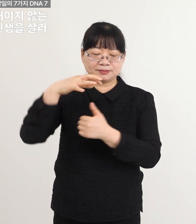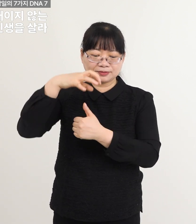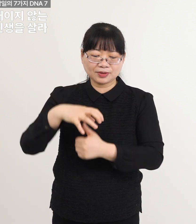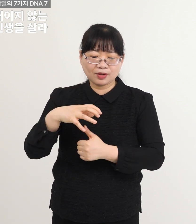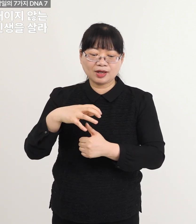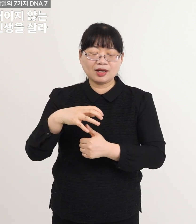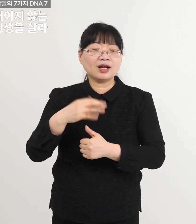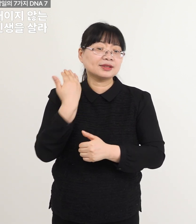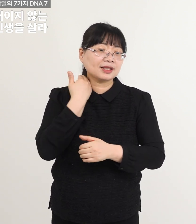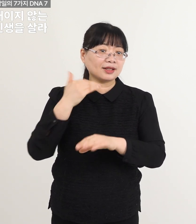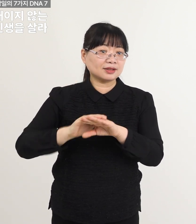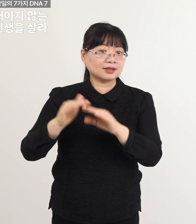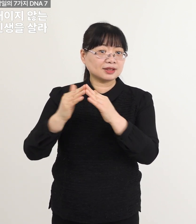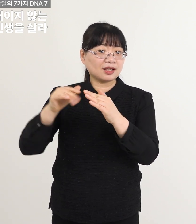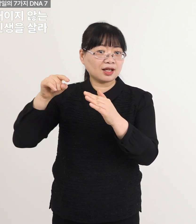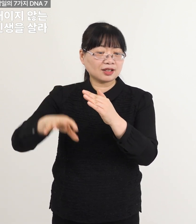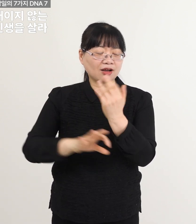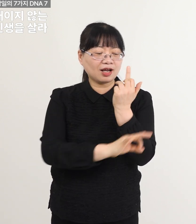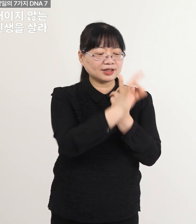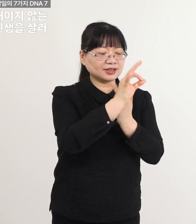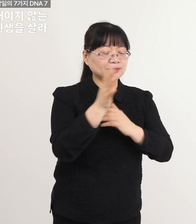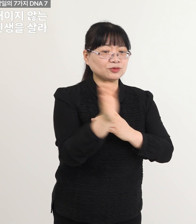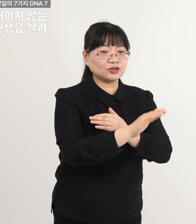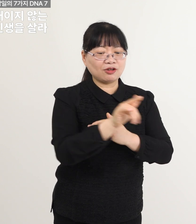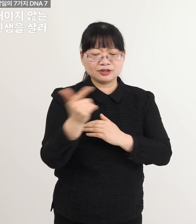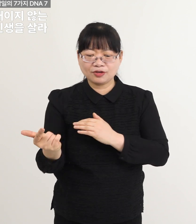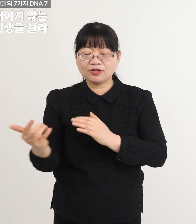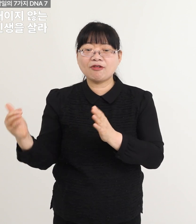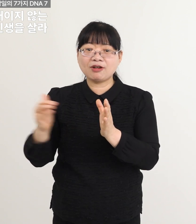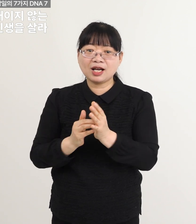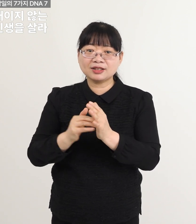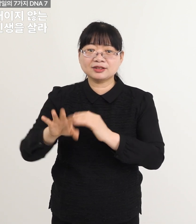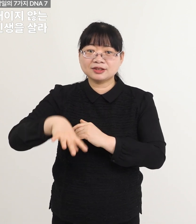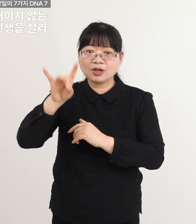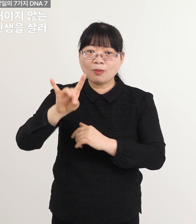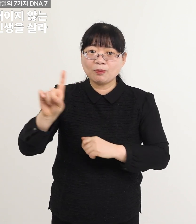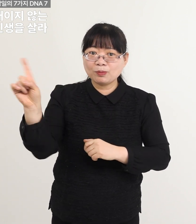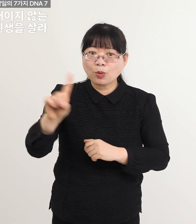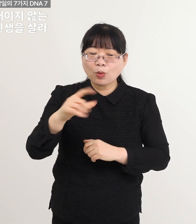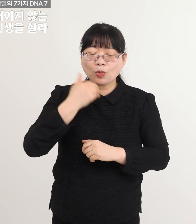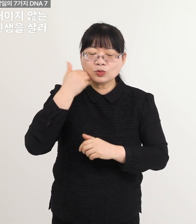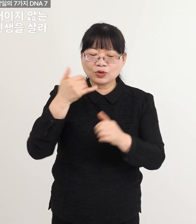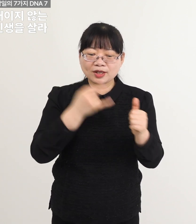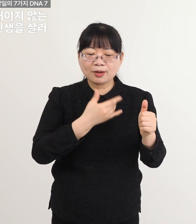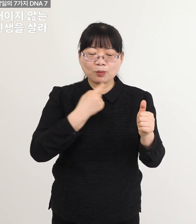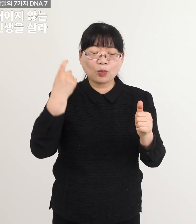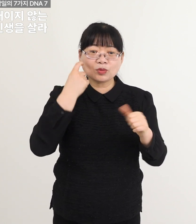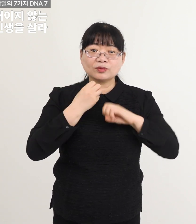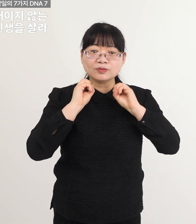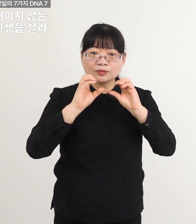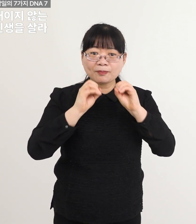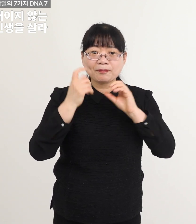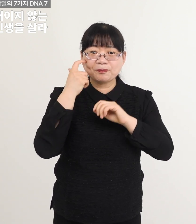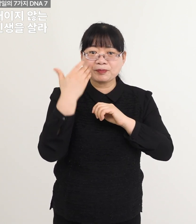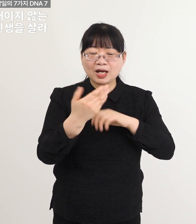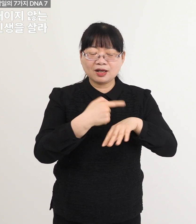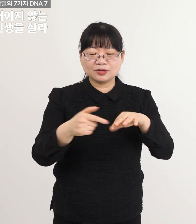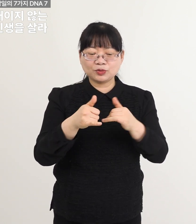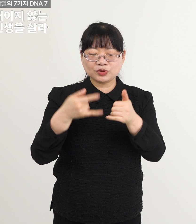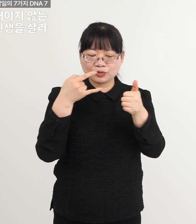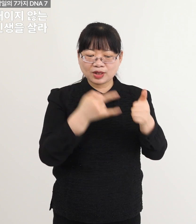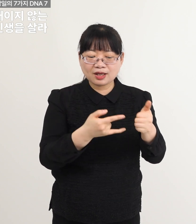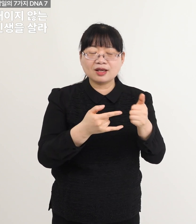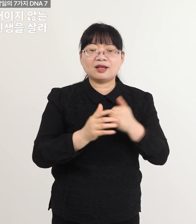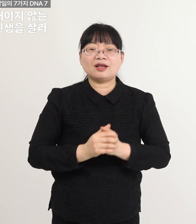연금된 새 집에서 아침부터 저녁까지 처음에는 누구에게 복음을 전합니까?